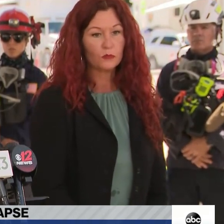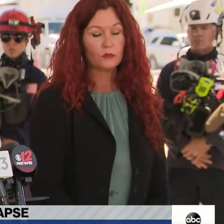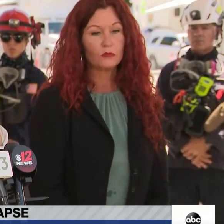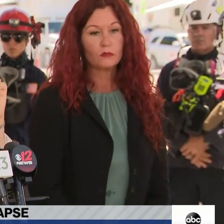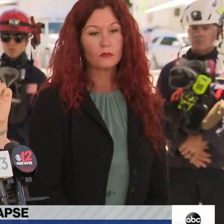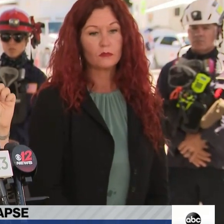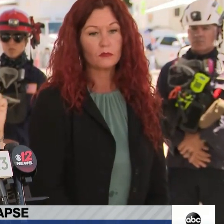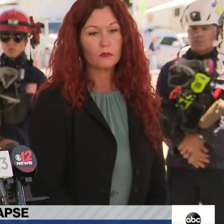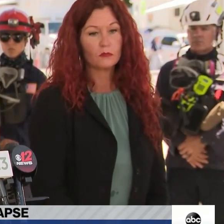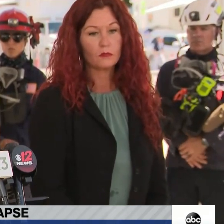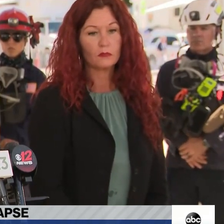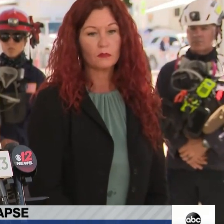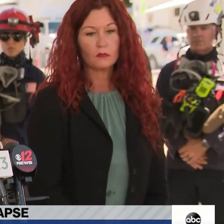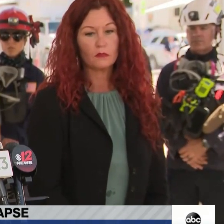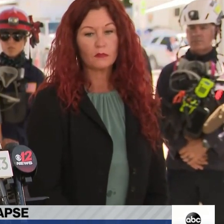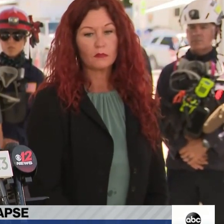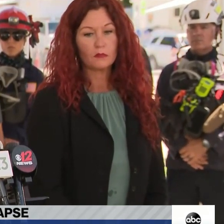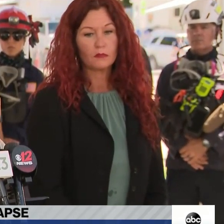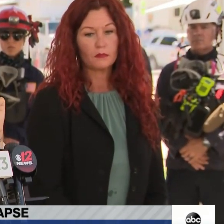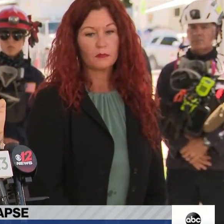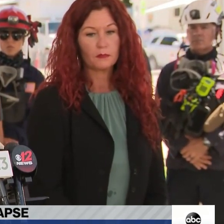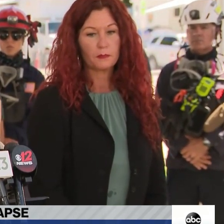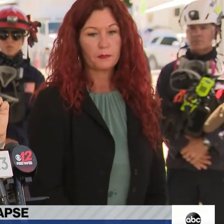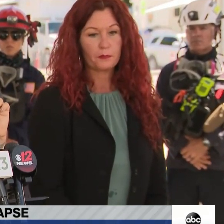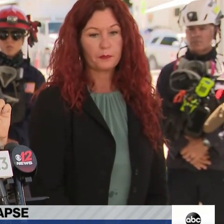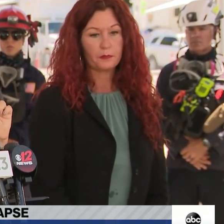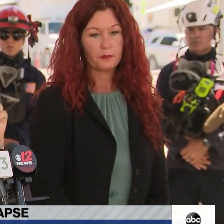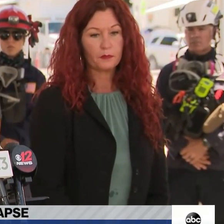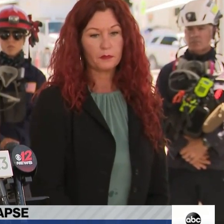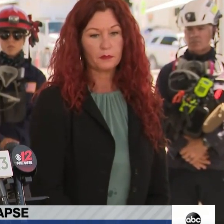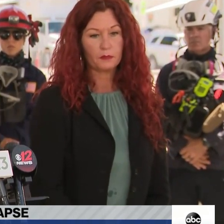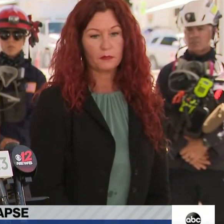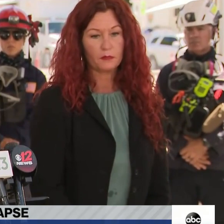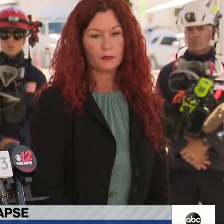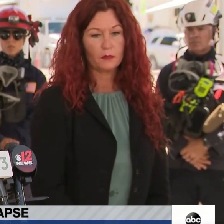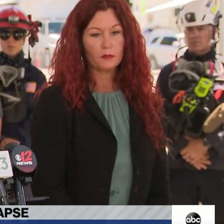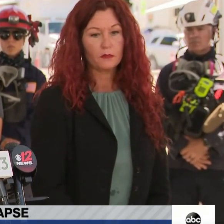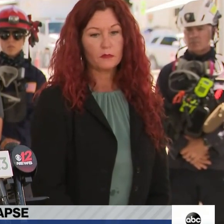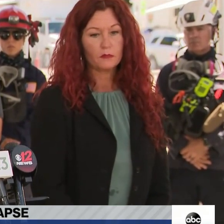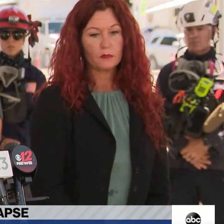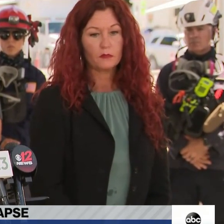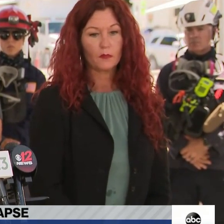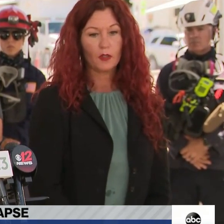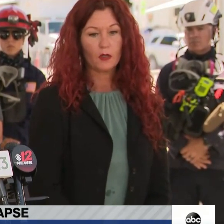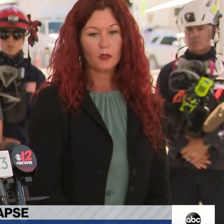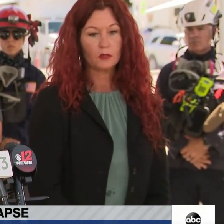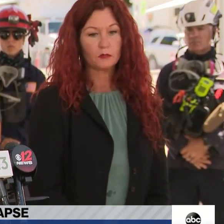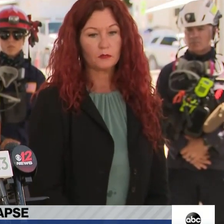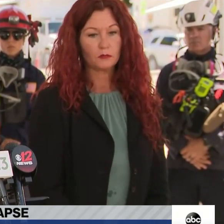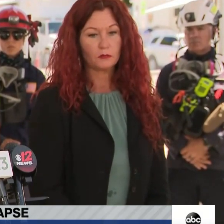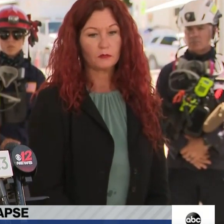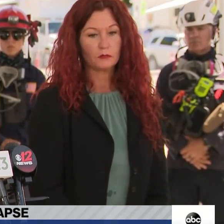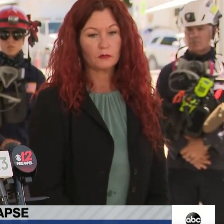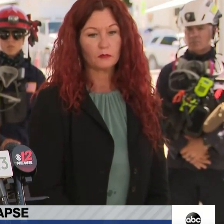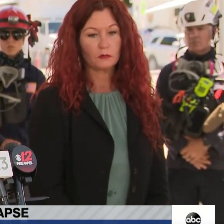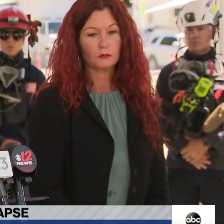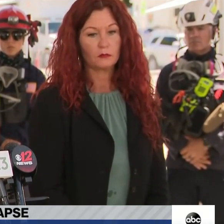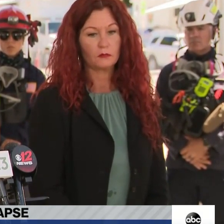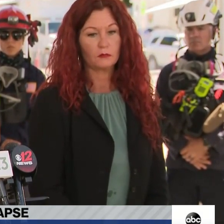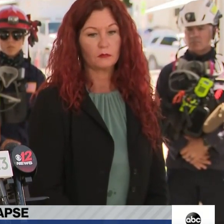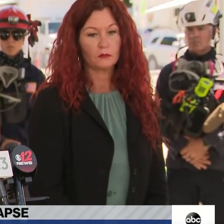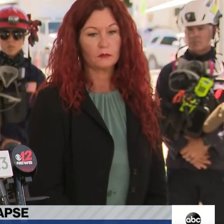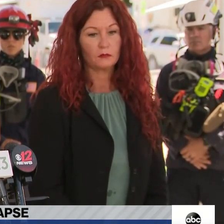hicieron una búsqueda de cámara recién para verificar, y yo he nombrado las mascotas que me